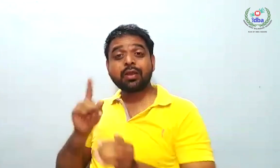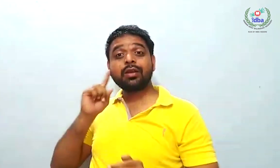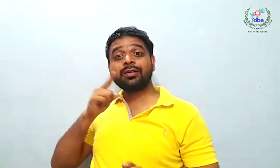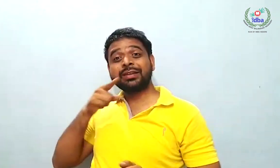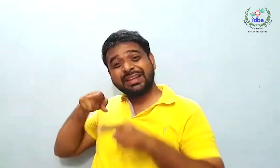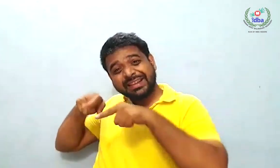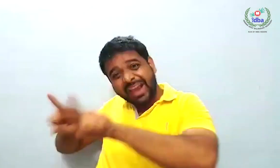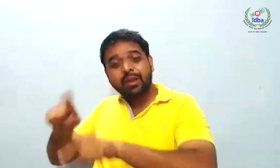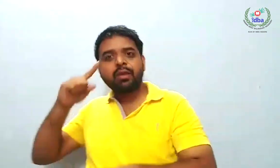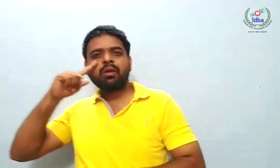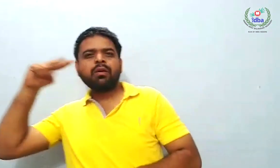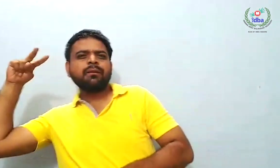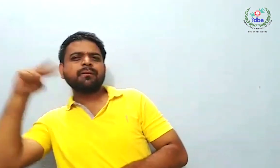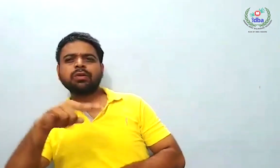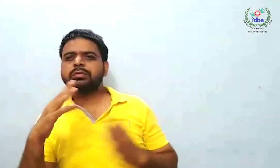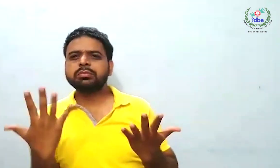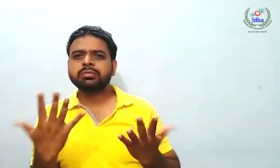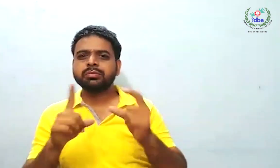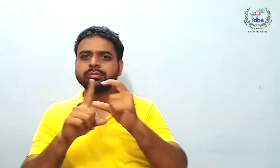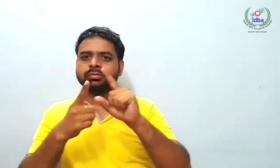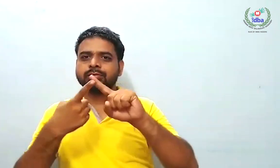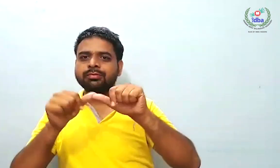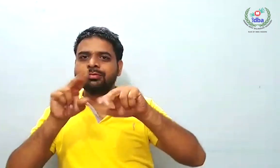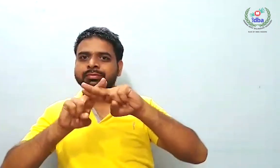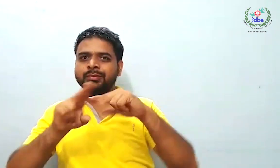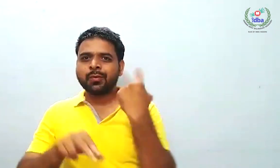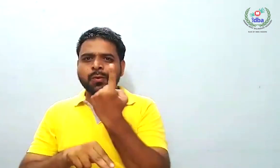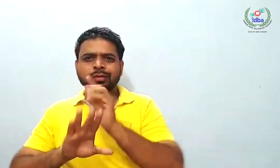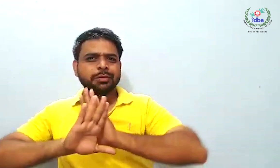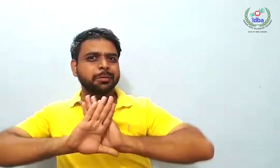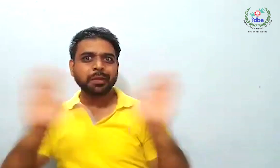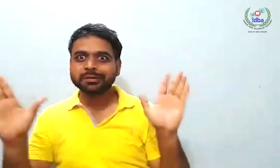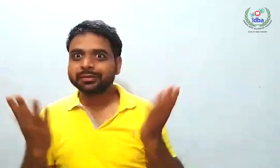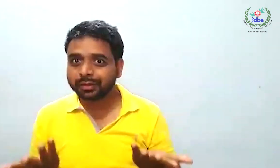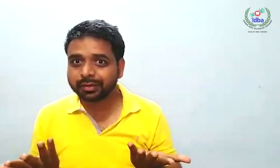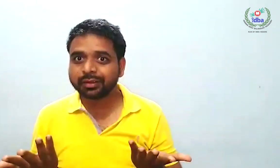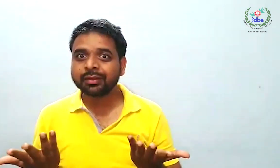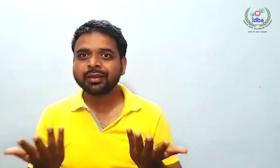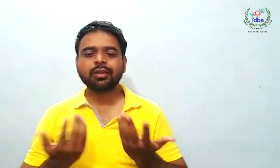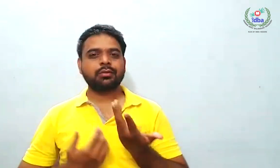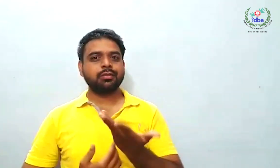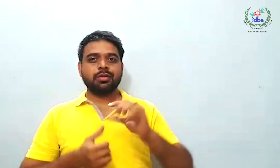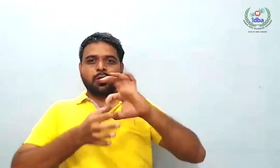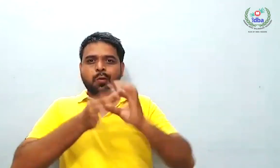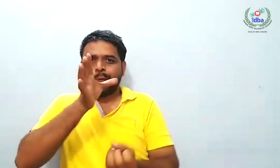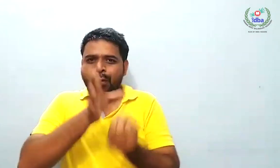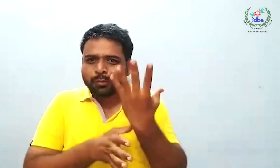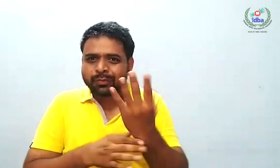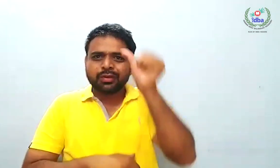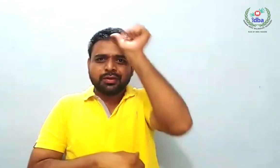अपना दृष्टिकोण जो है वह कहता है कि वह सिर्फ डेफ शब्द से संबोधित होना पसंद करते हैं। हम एसोसिएशंस को